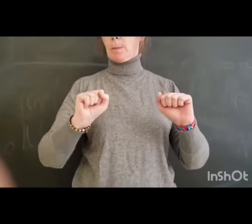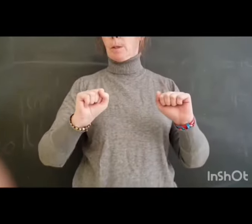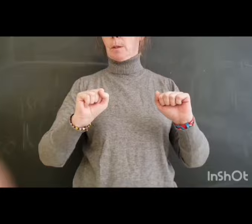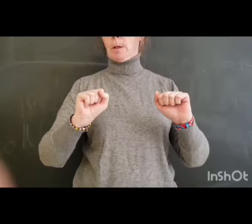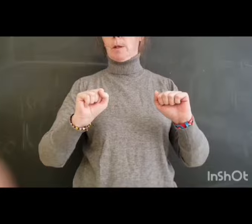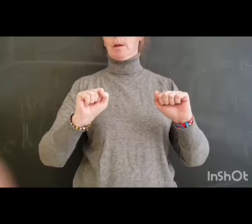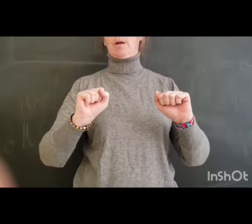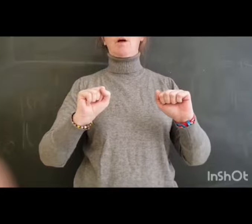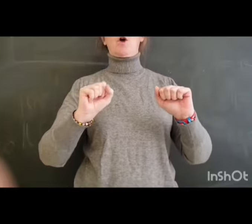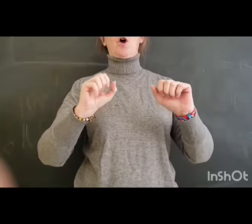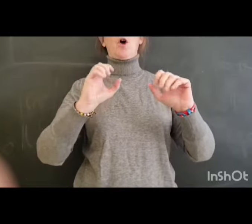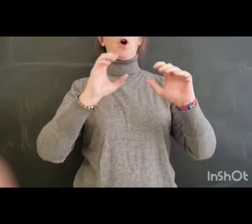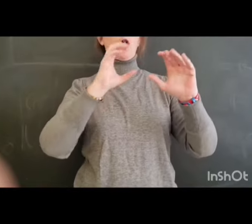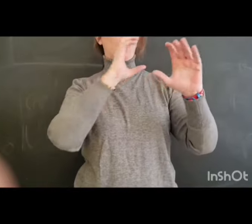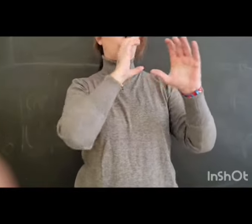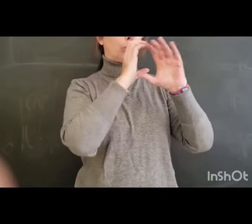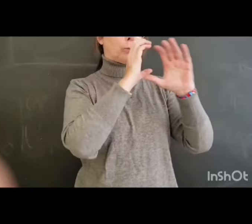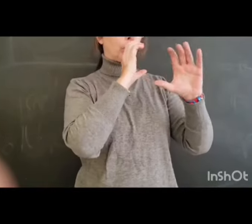seminari, opportunità,